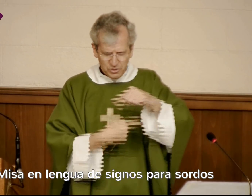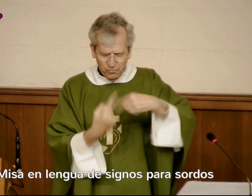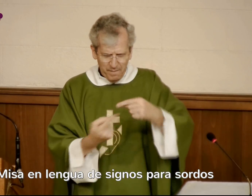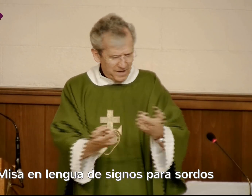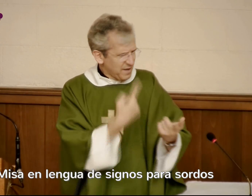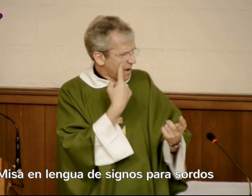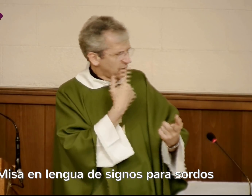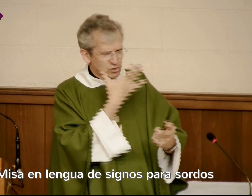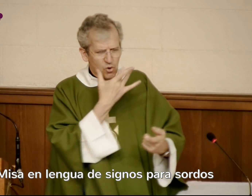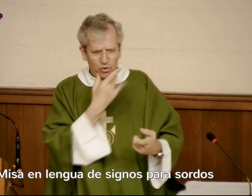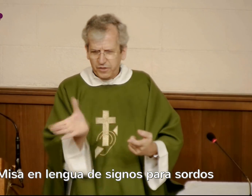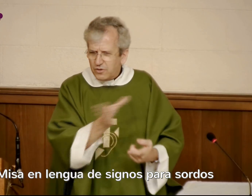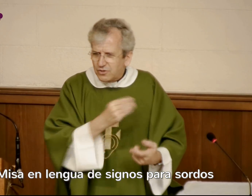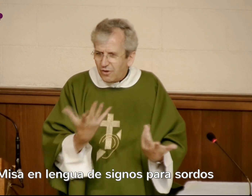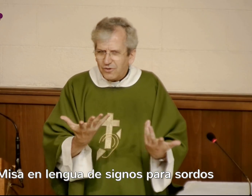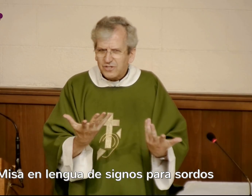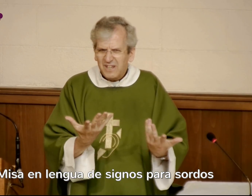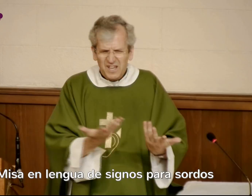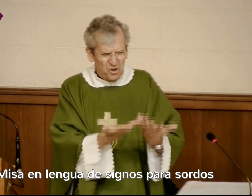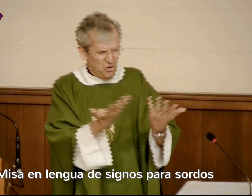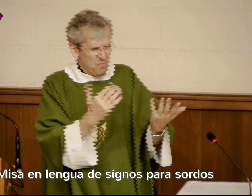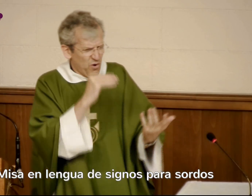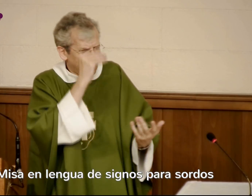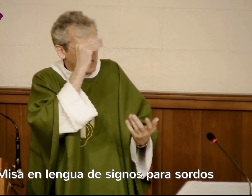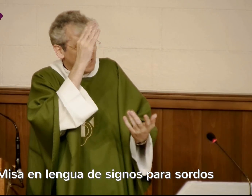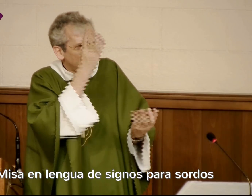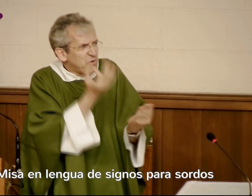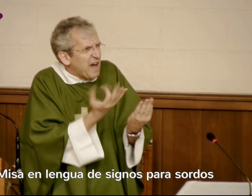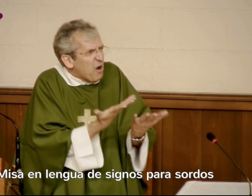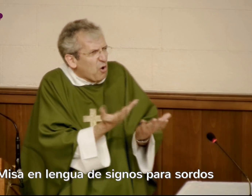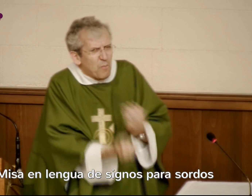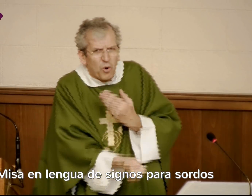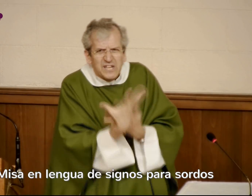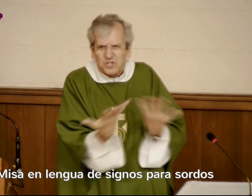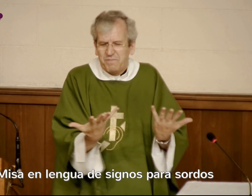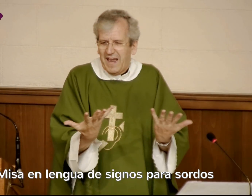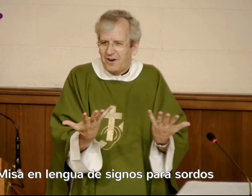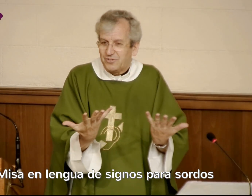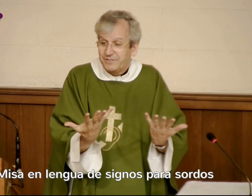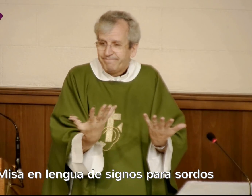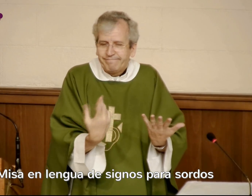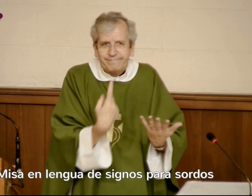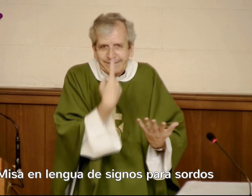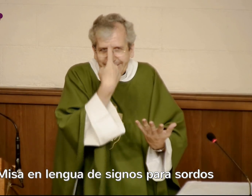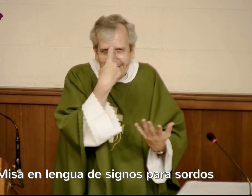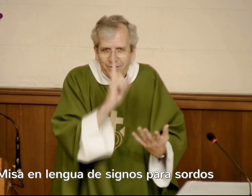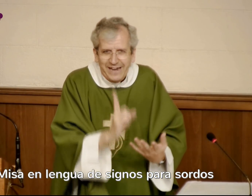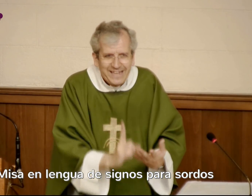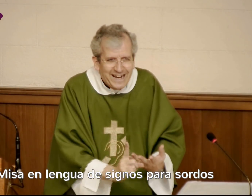su familia, son conocidos todos. ¿Cómo esa sabiduría? ¿Cómo esos milagros? Y no querían